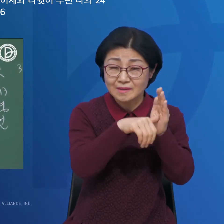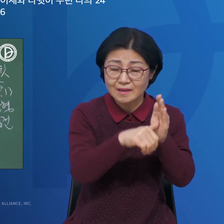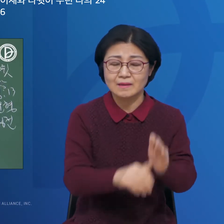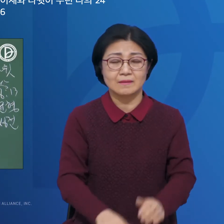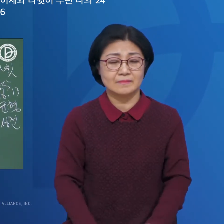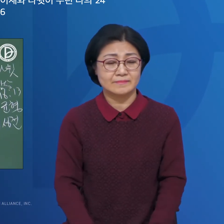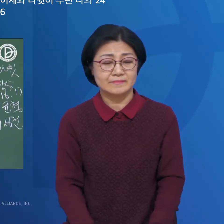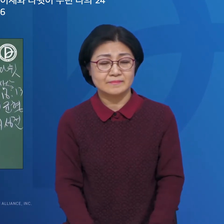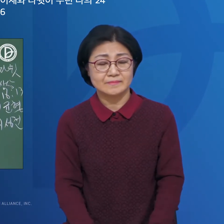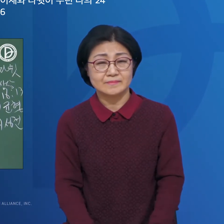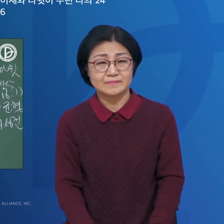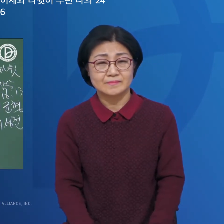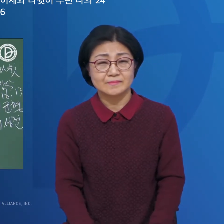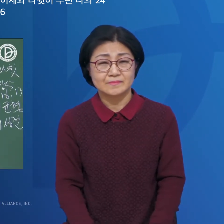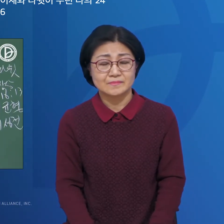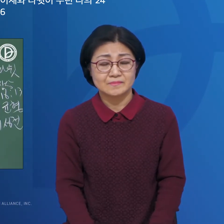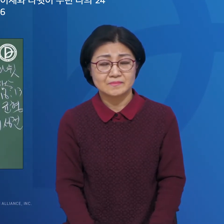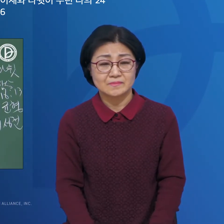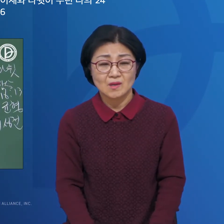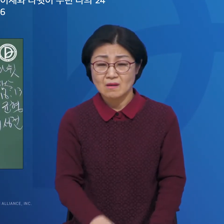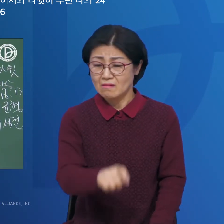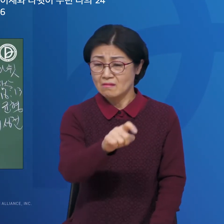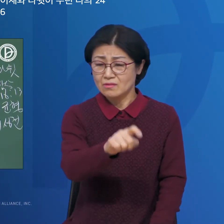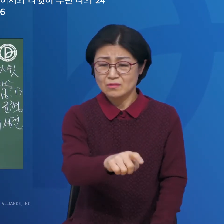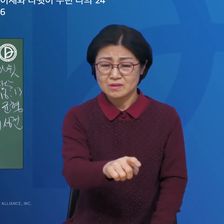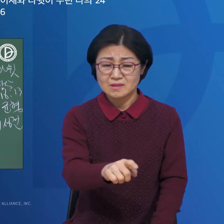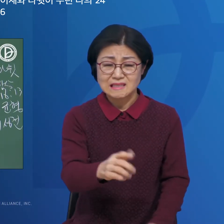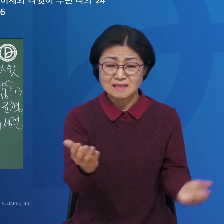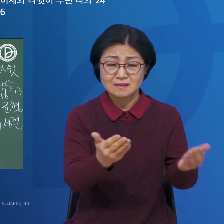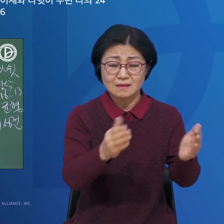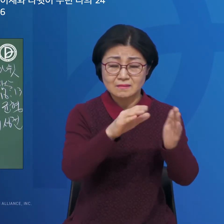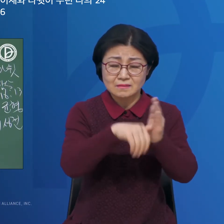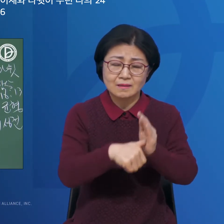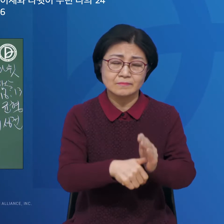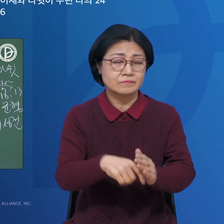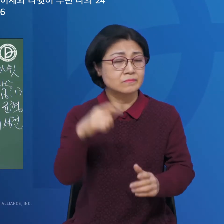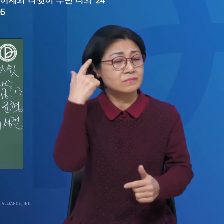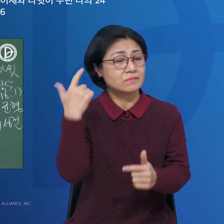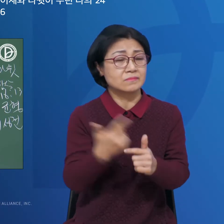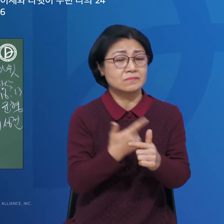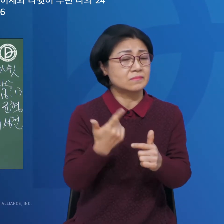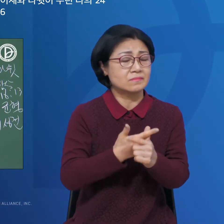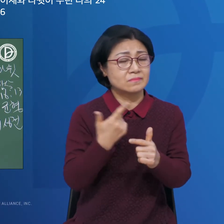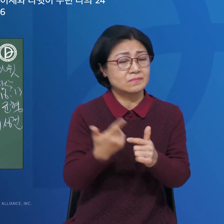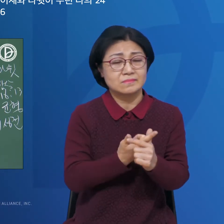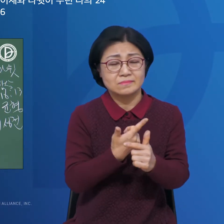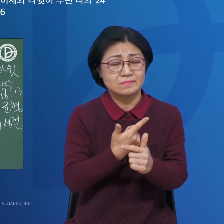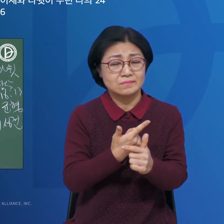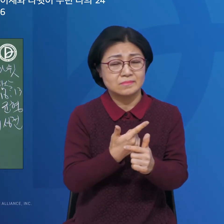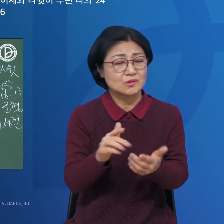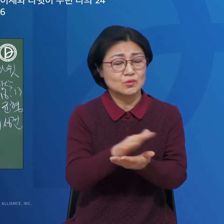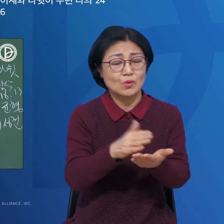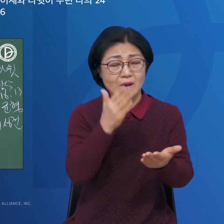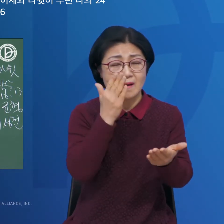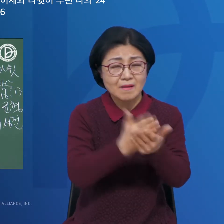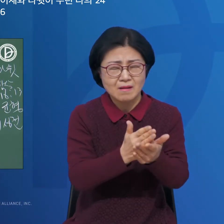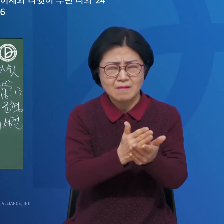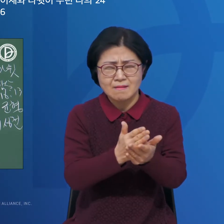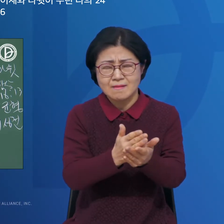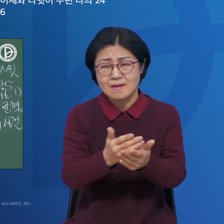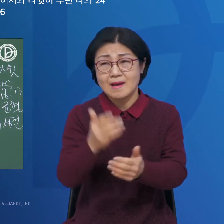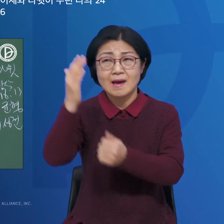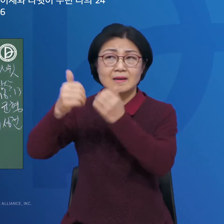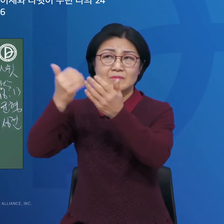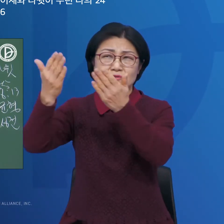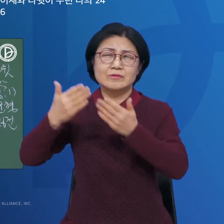보낼 게 아니고 굉장한 걸 키워야 되구나. So during his time and his journey as a shepherd, he didn't just waste that time away. He grabbed onto what was